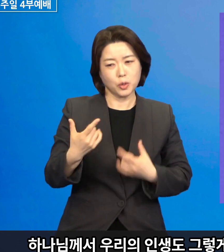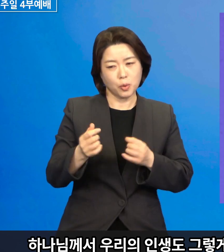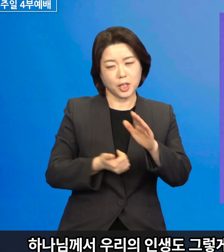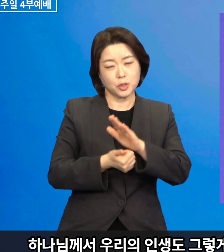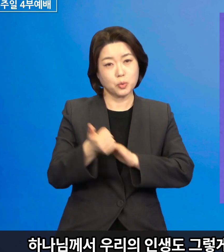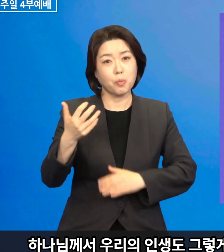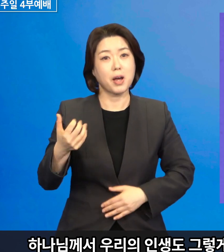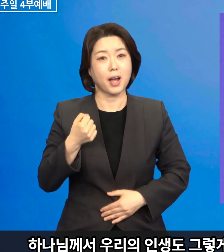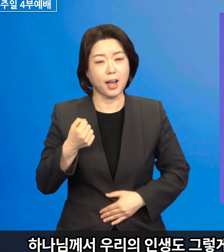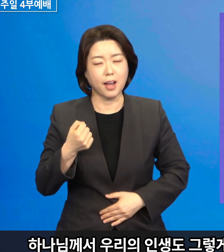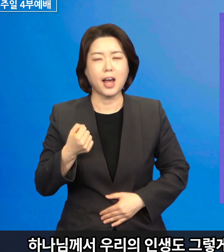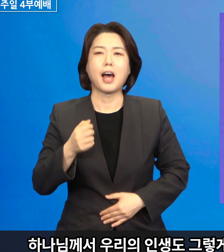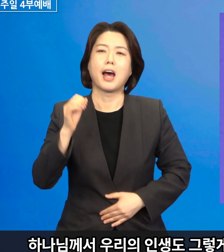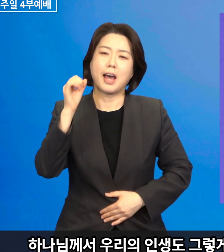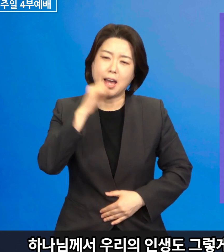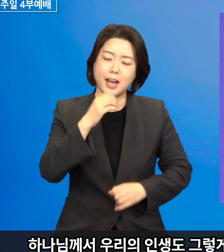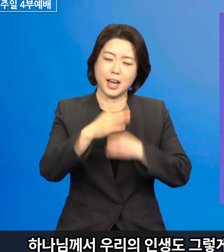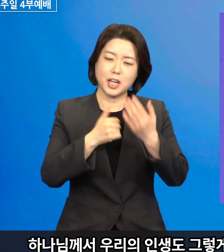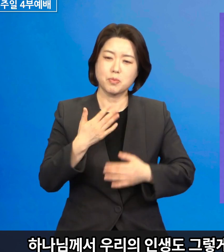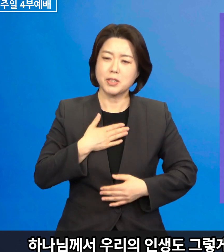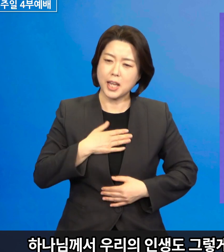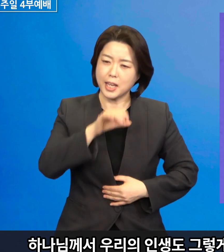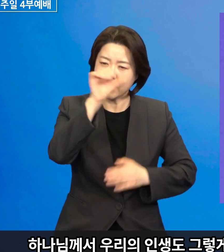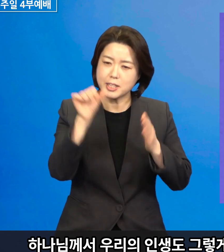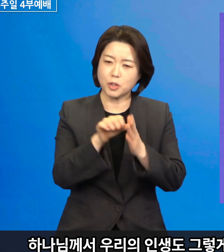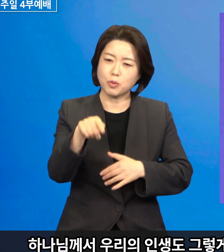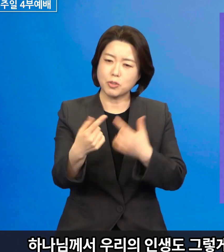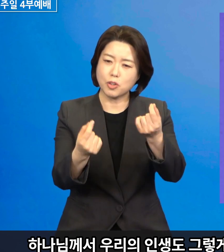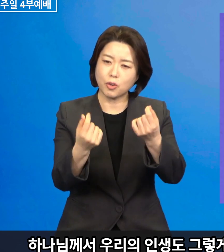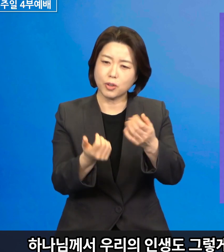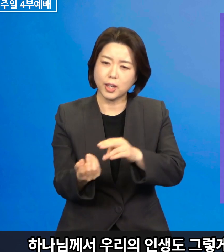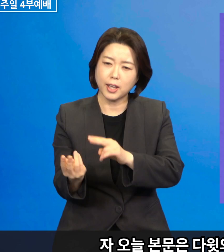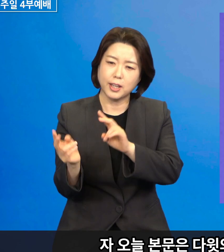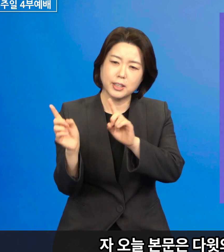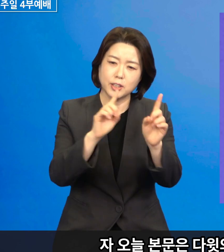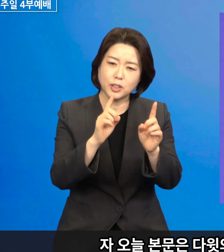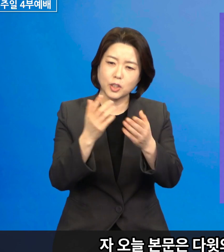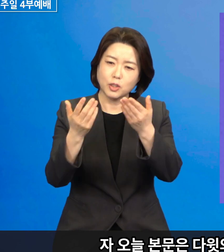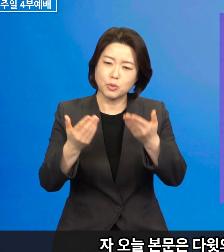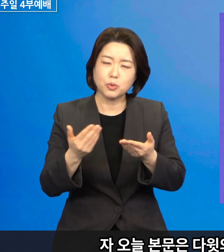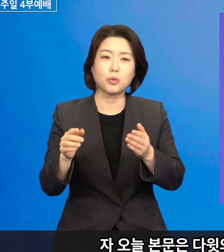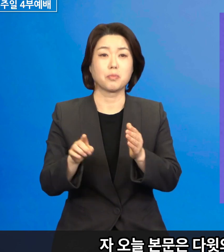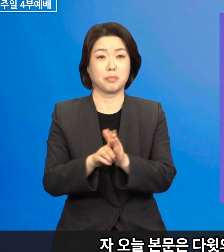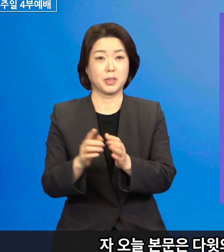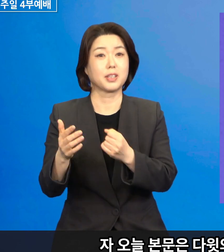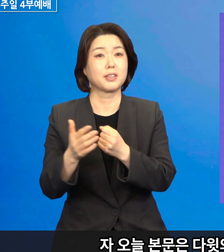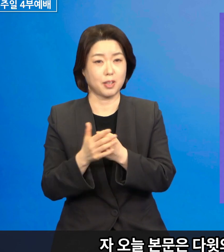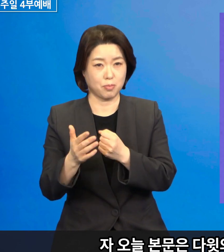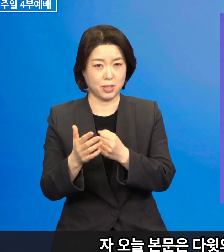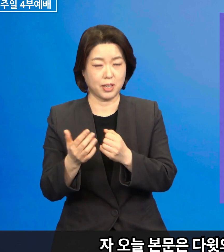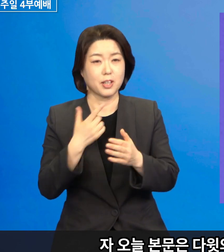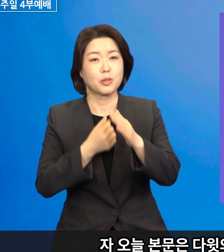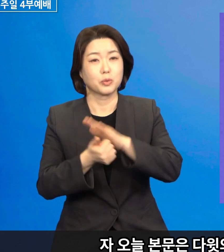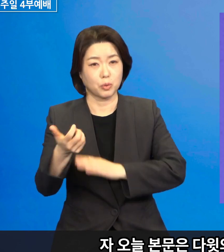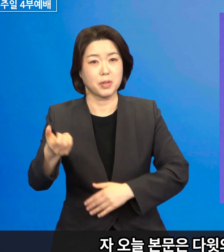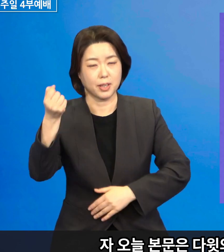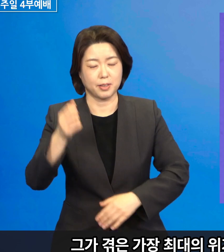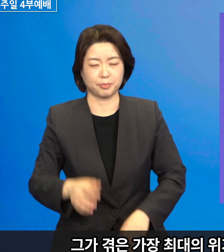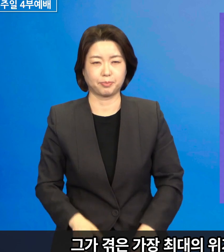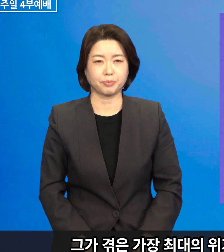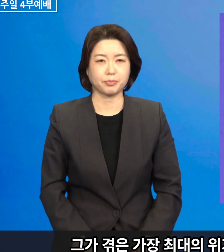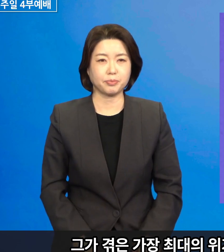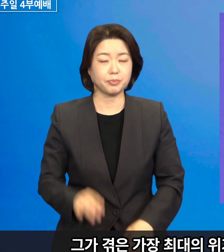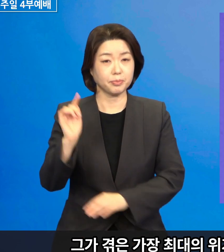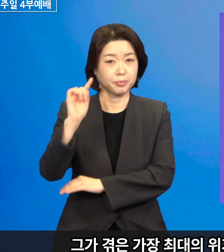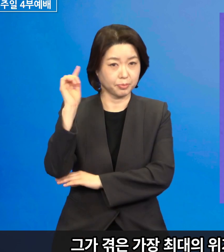우리의 인생도 그렇게 일으켜 주실 것을 믿기 때문입니다. 자, 오늘 본문은 다윗의 지금까지의 인생 중에